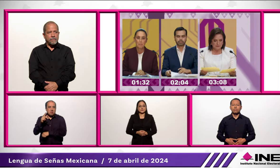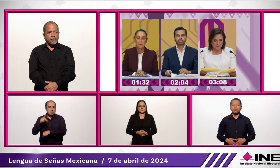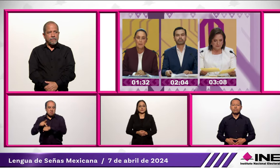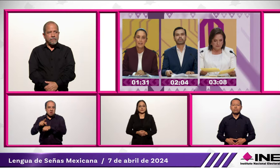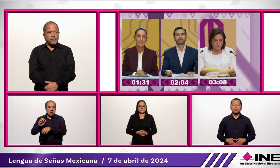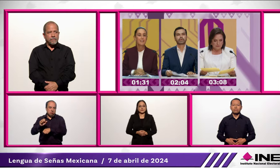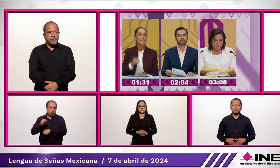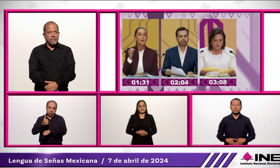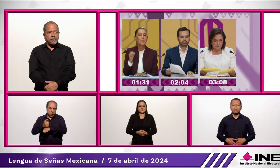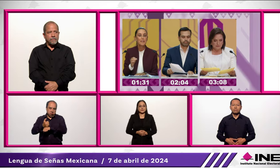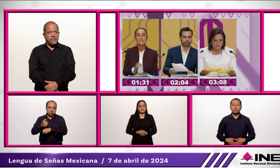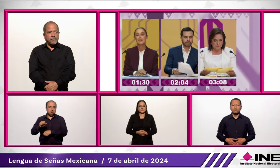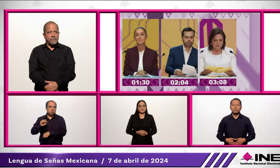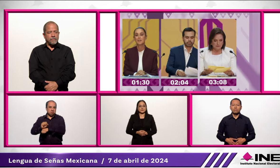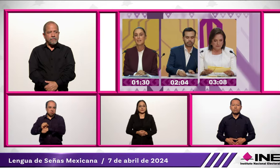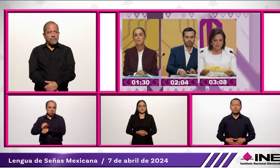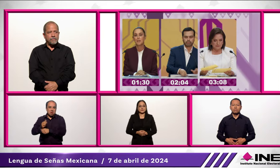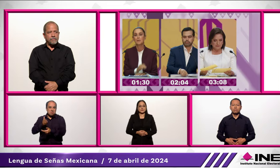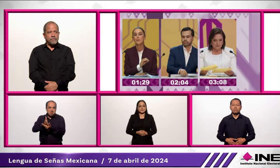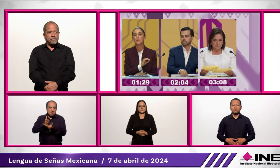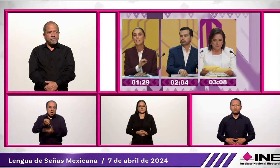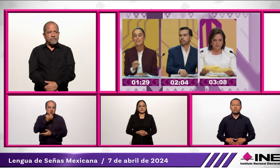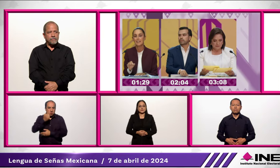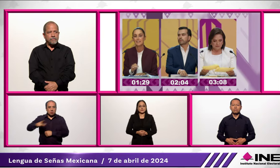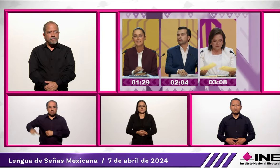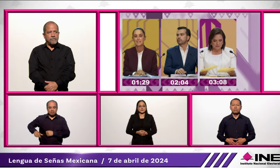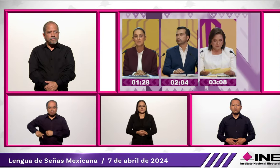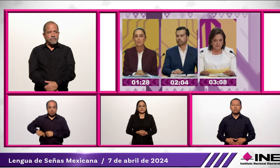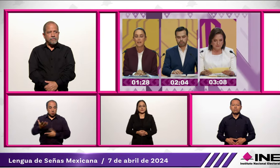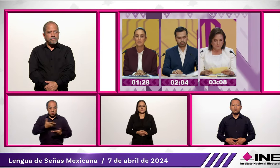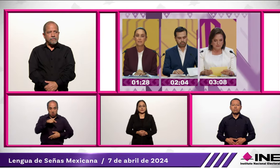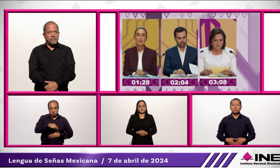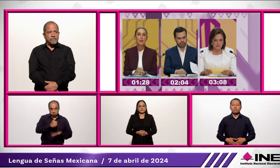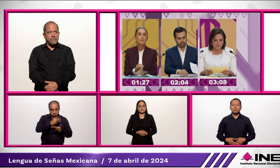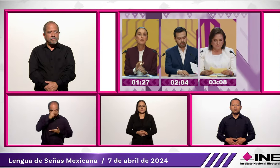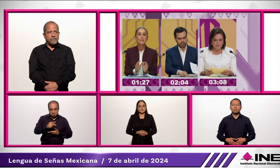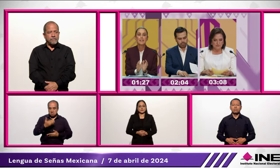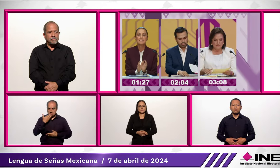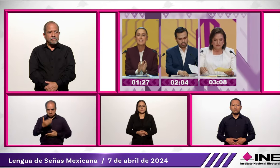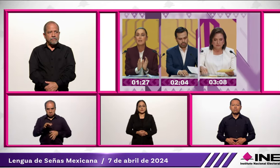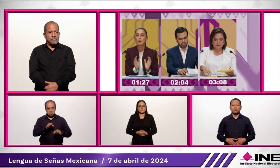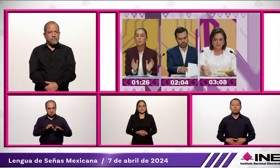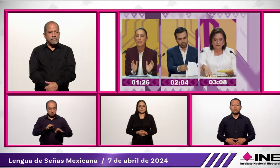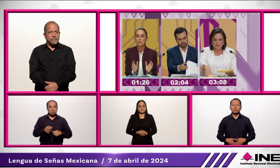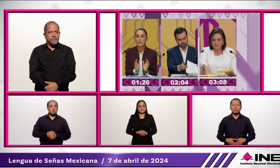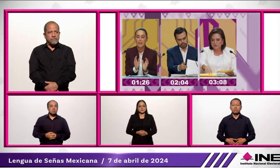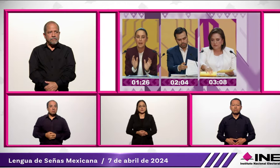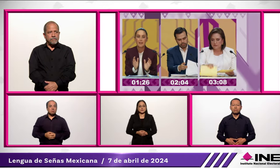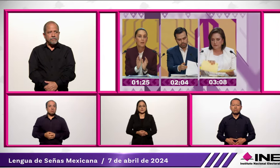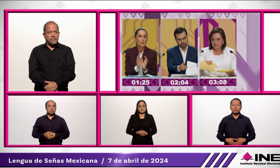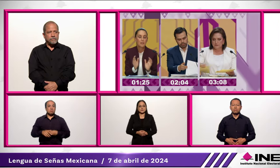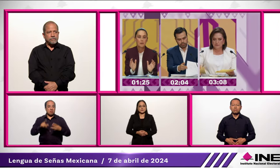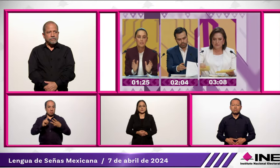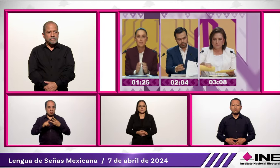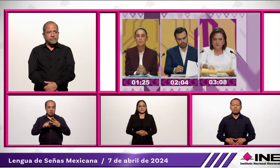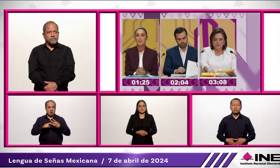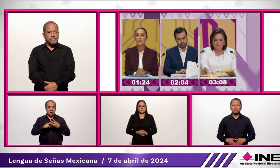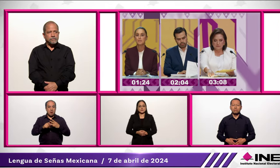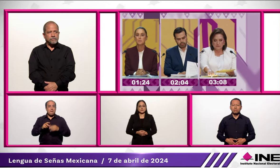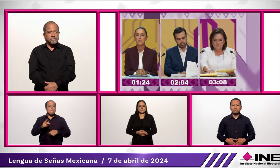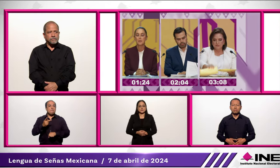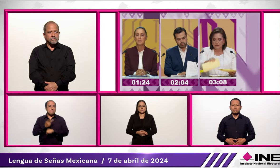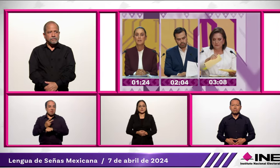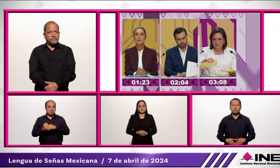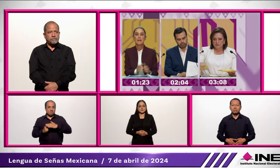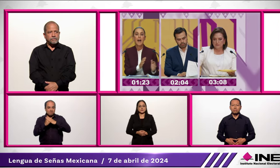van a escuela pública. Lo hice en la Ciudad de México con excelentes resultados. Fortalecer la preparatoria o la educación